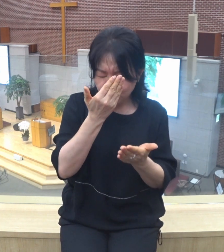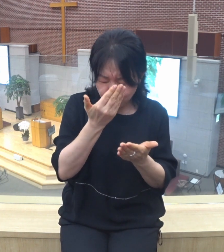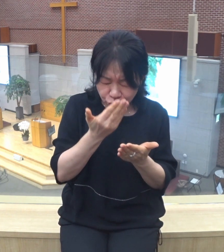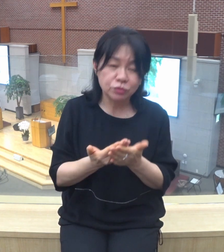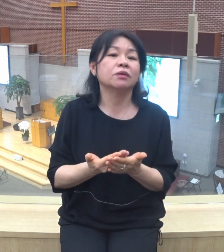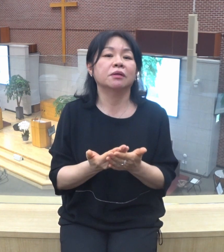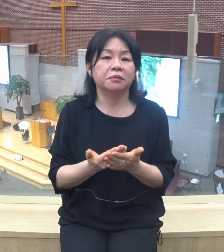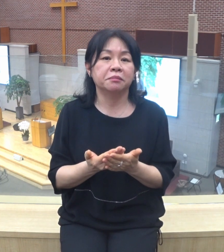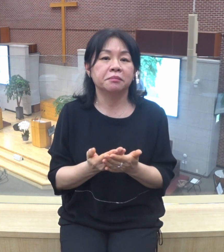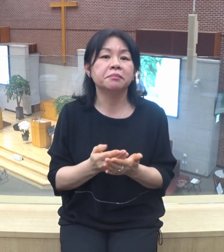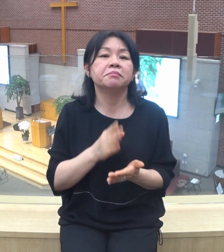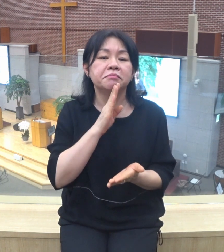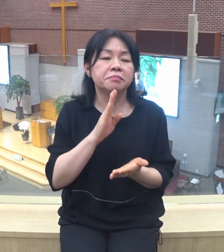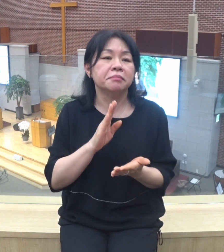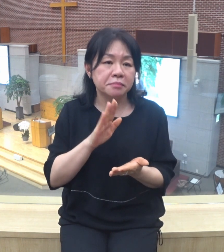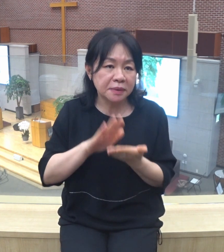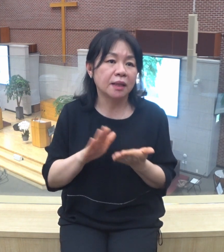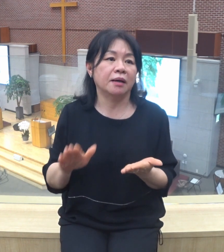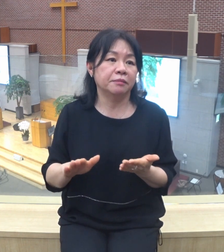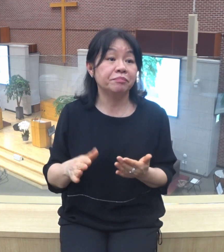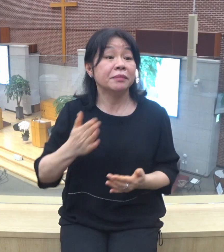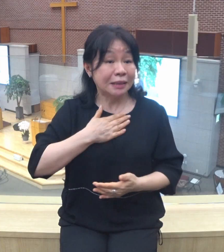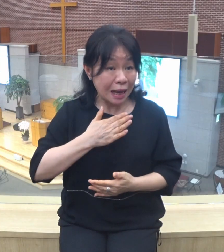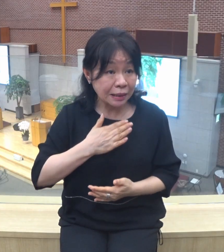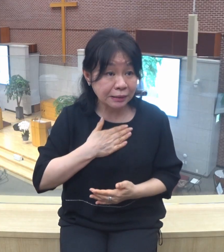한 번 더 따라해 보시겠습니까? 나는